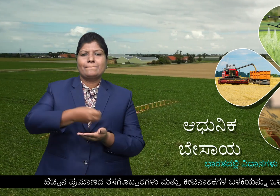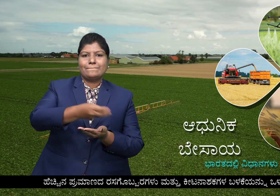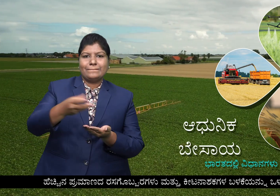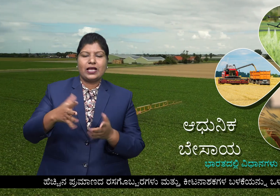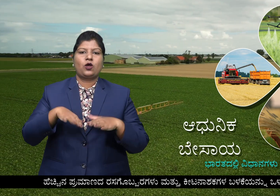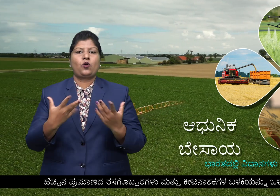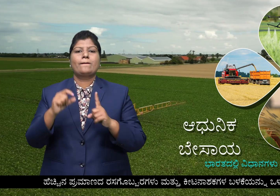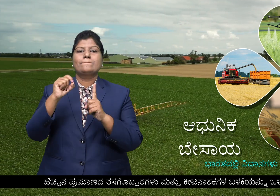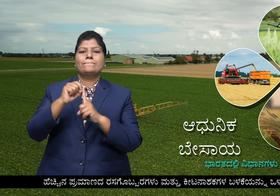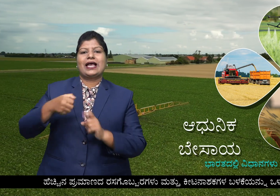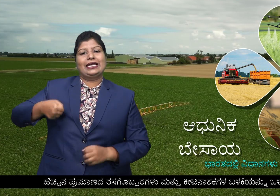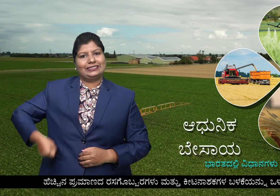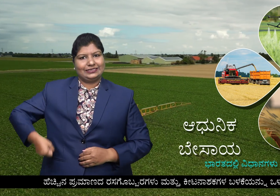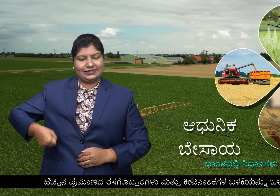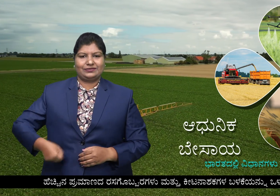ಒಳಗೊಂಡಿರುತ್ತದೆ.